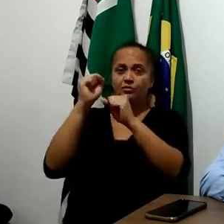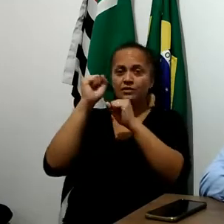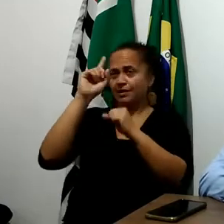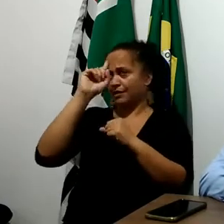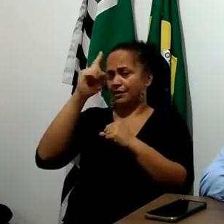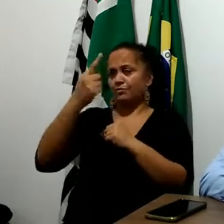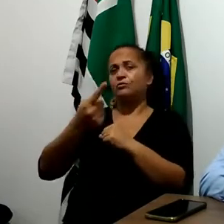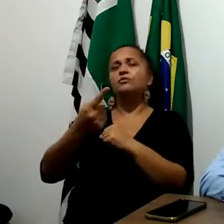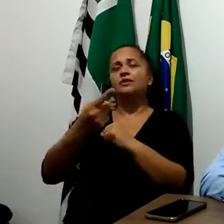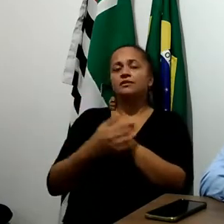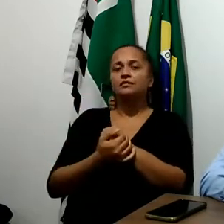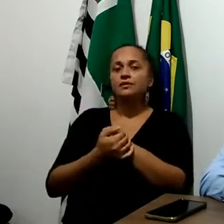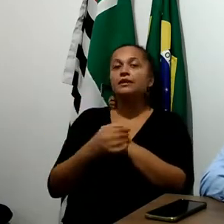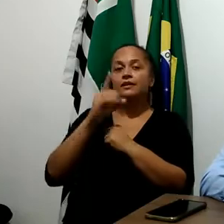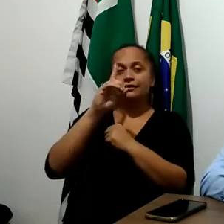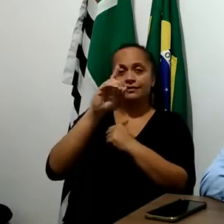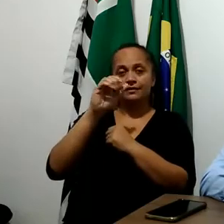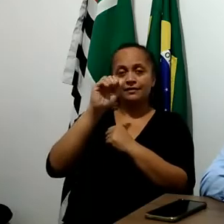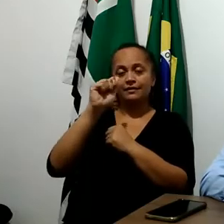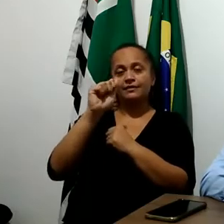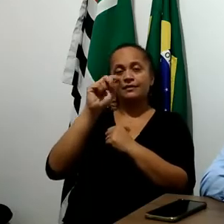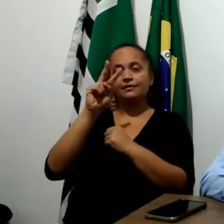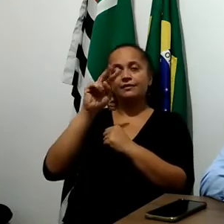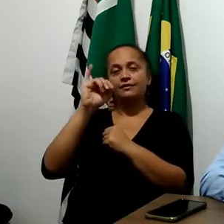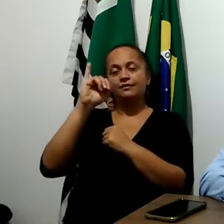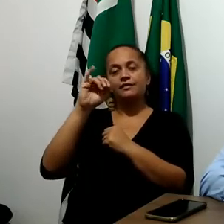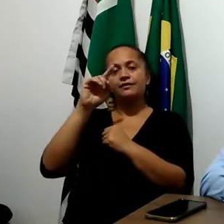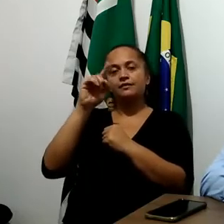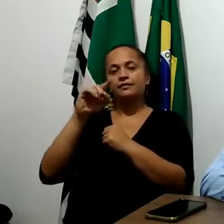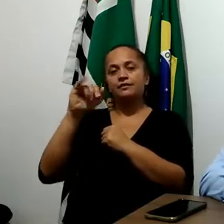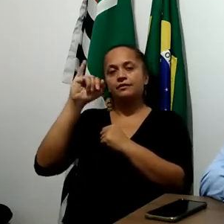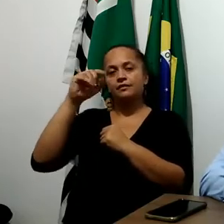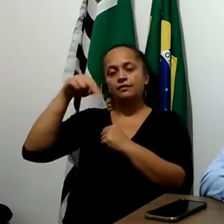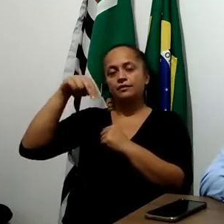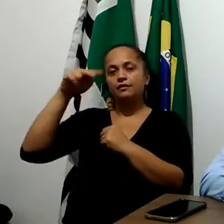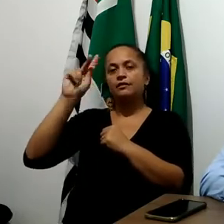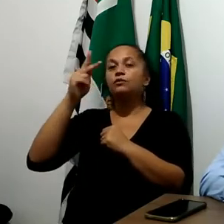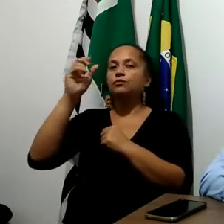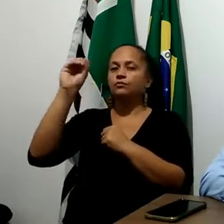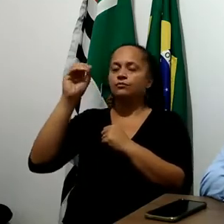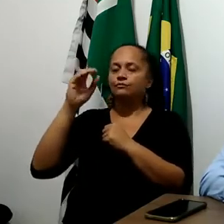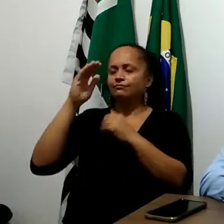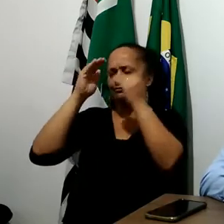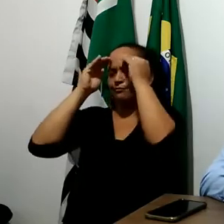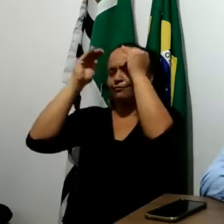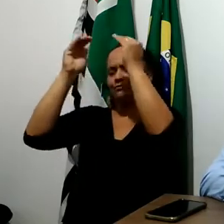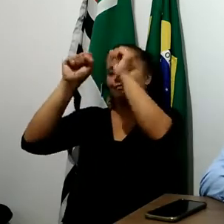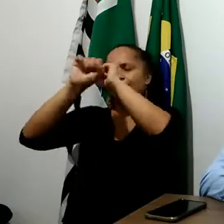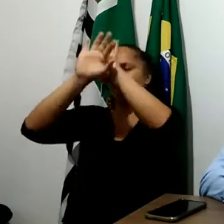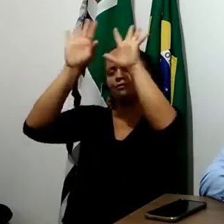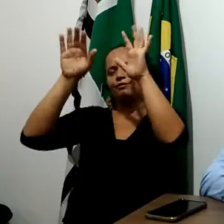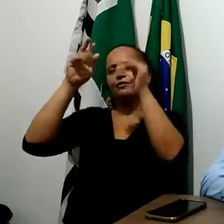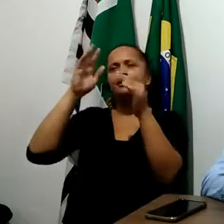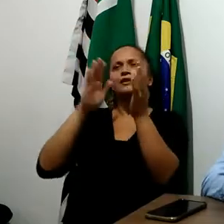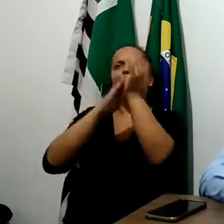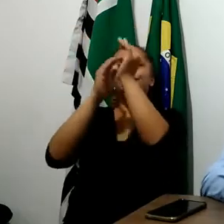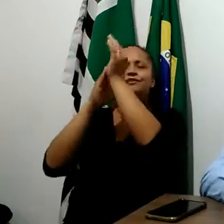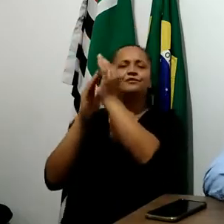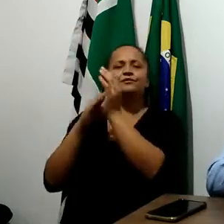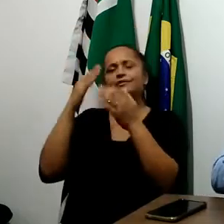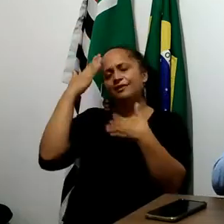o Davizinho também. E a ti seja dada toda a honra, toda a glória e todo o louvor. Amém